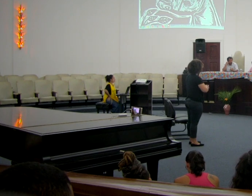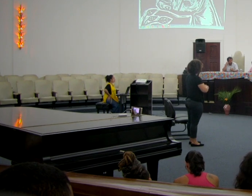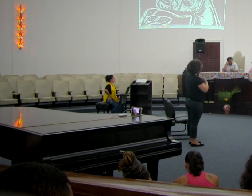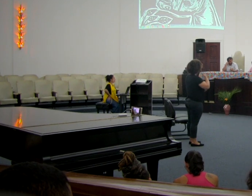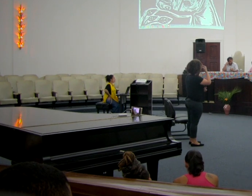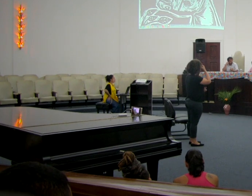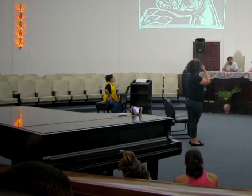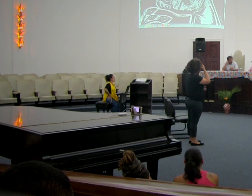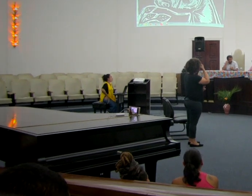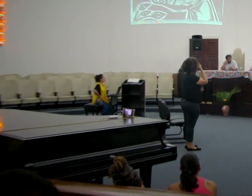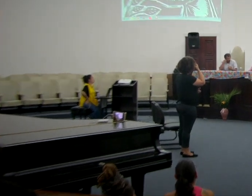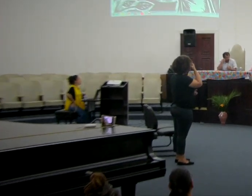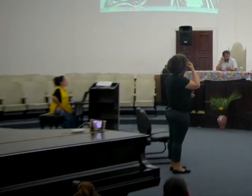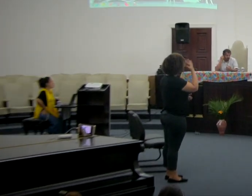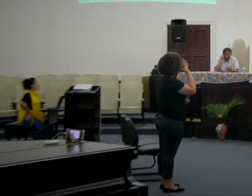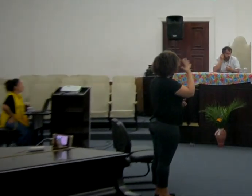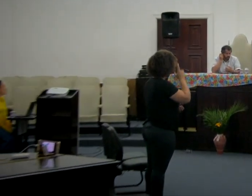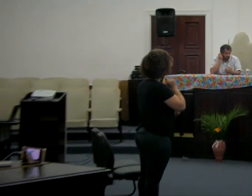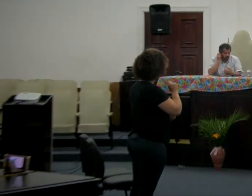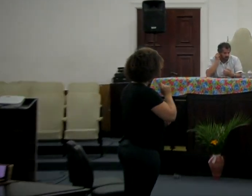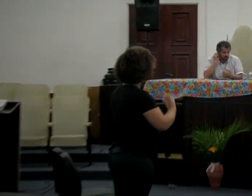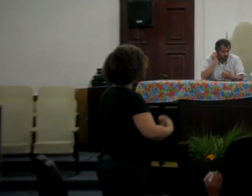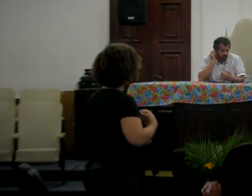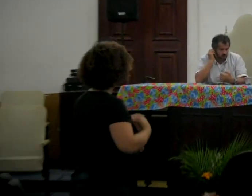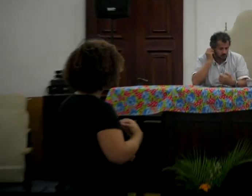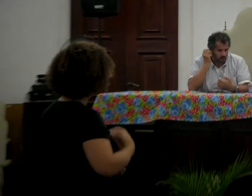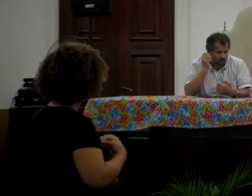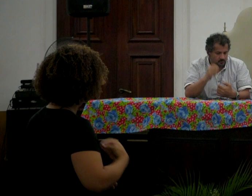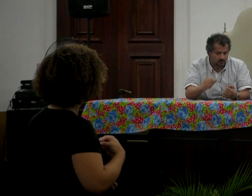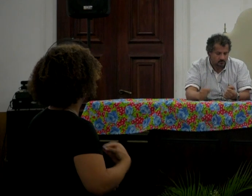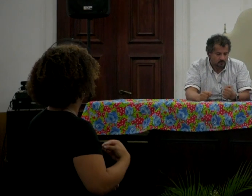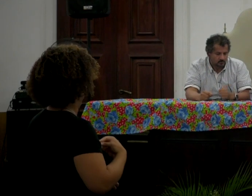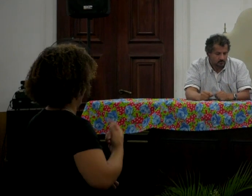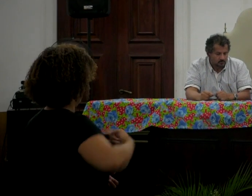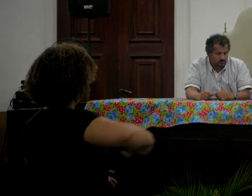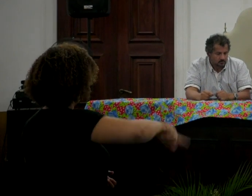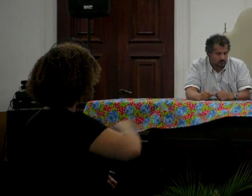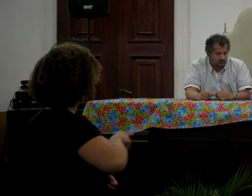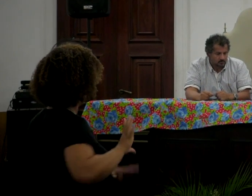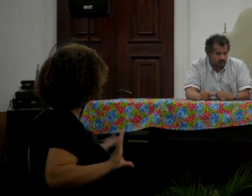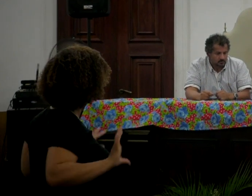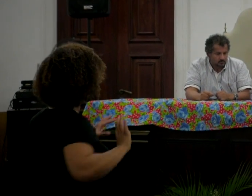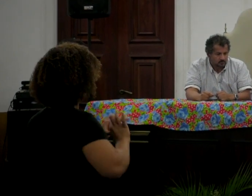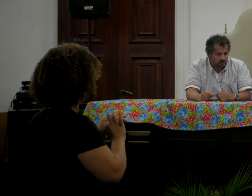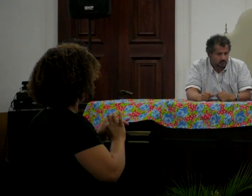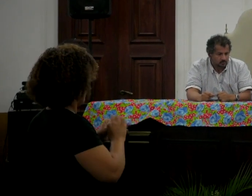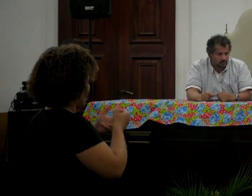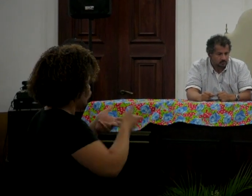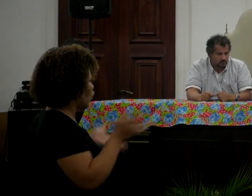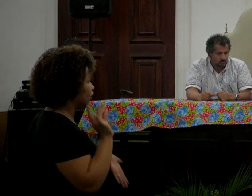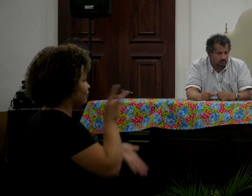de fantasia de uma vida líquida, a gente precisa retomar a materialidade das coisas, né?